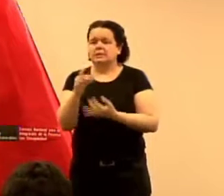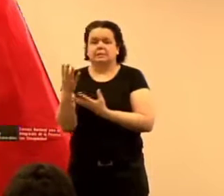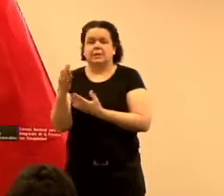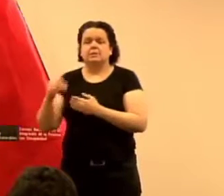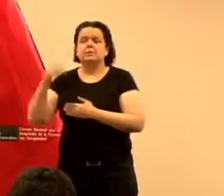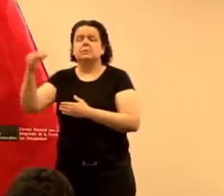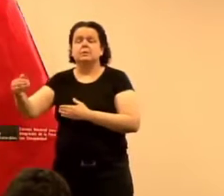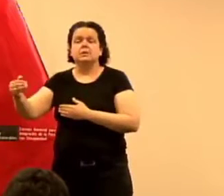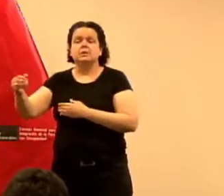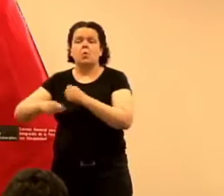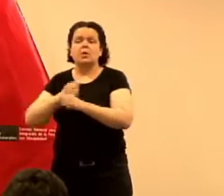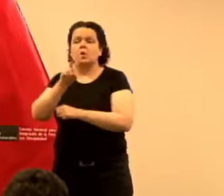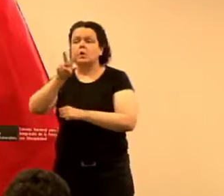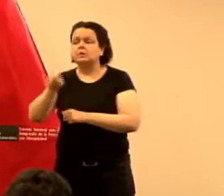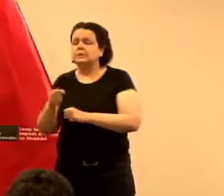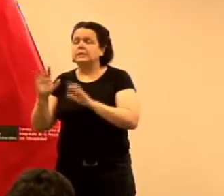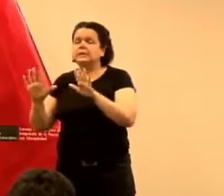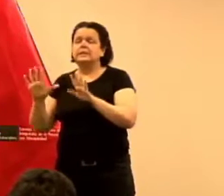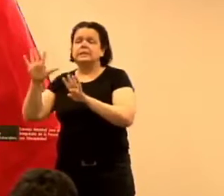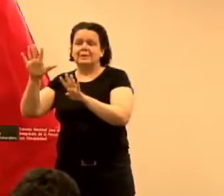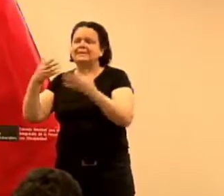en 2019.